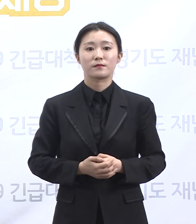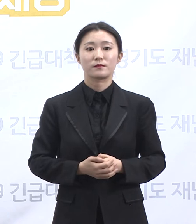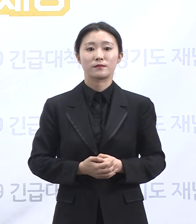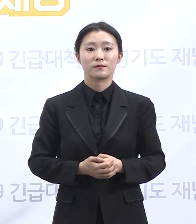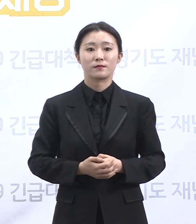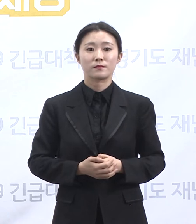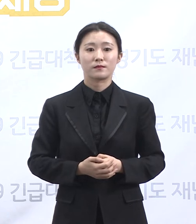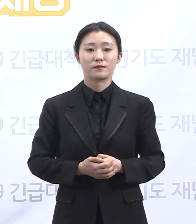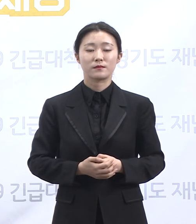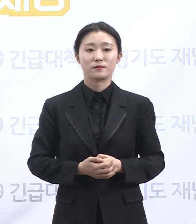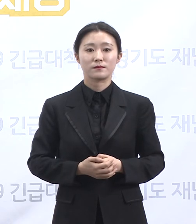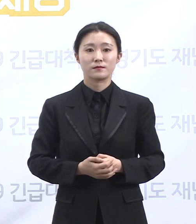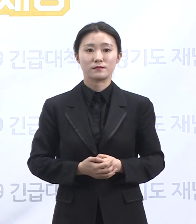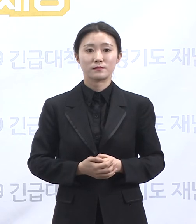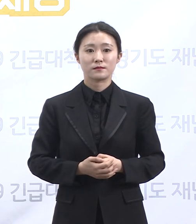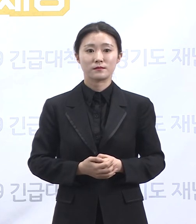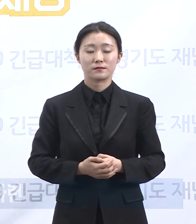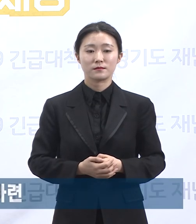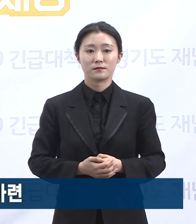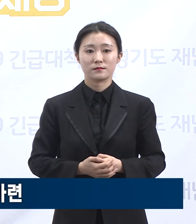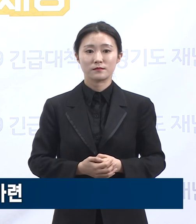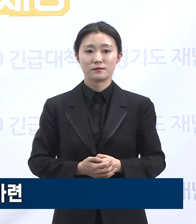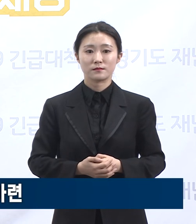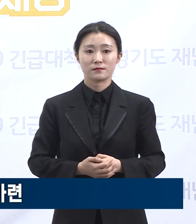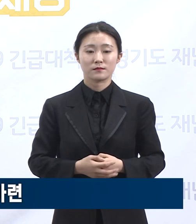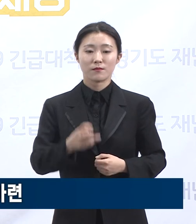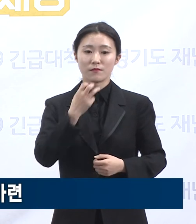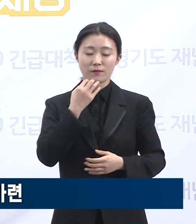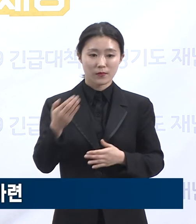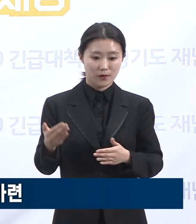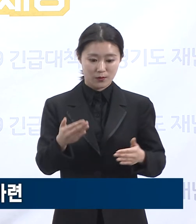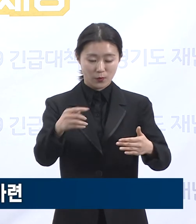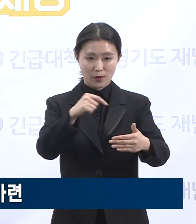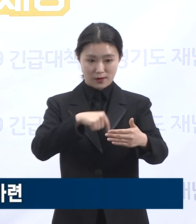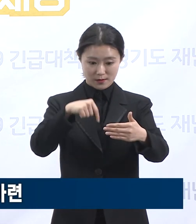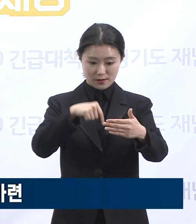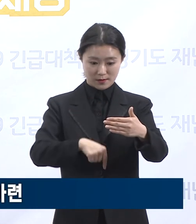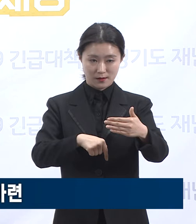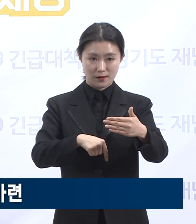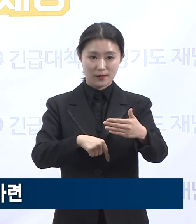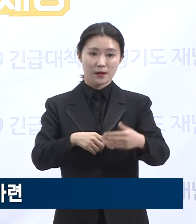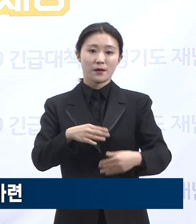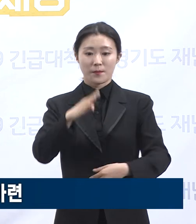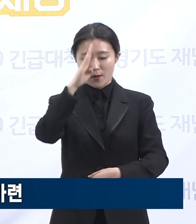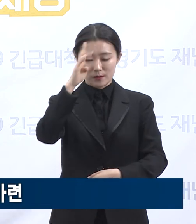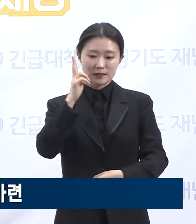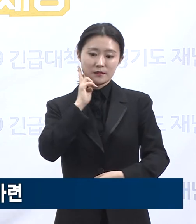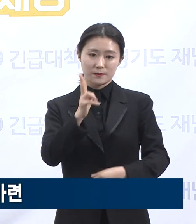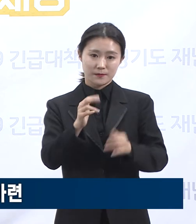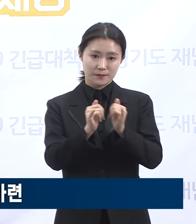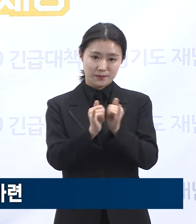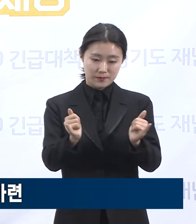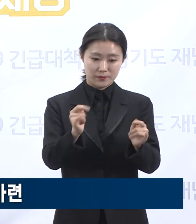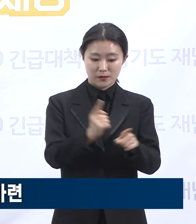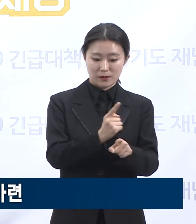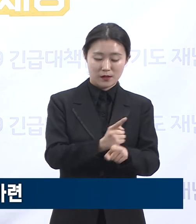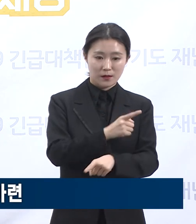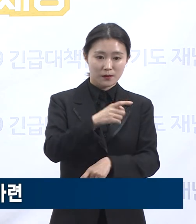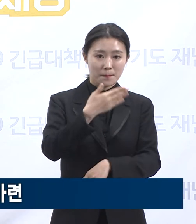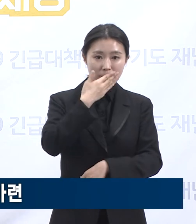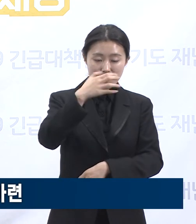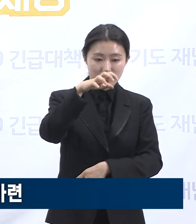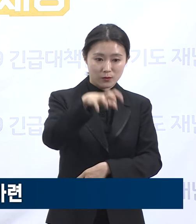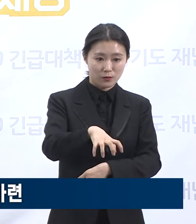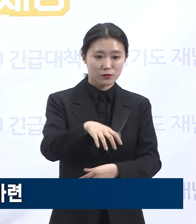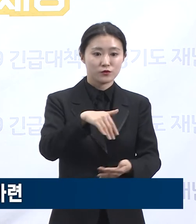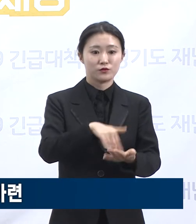주셨습니다. 이를 토대로 도내는 현재 총 28개의 중환자 병상이 마련되어 있으며, 이는 신뢰와